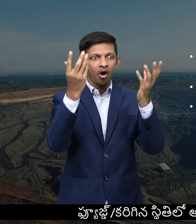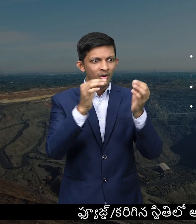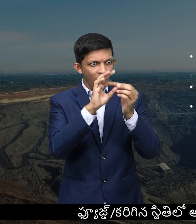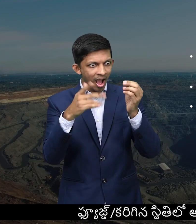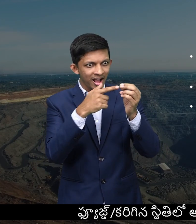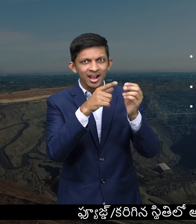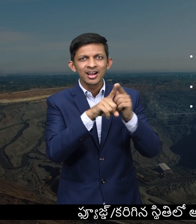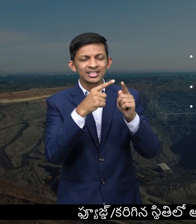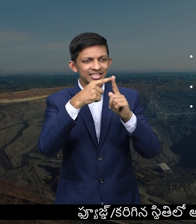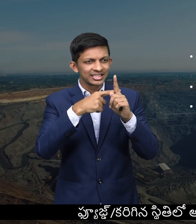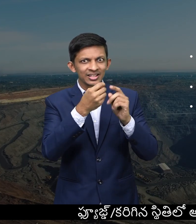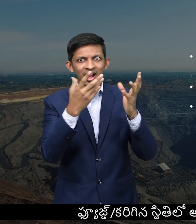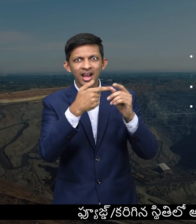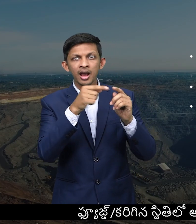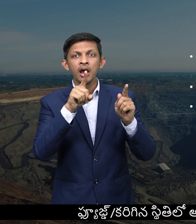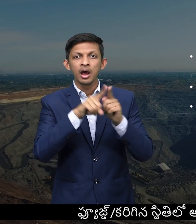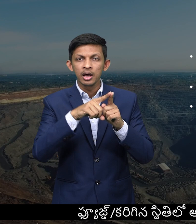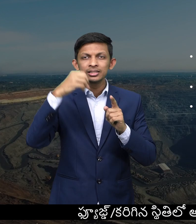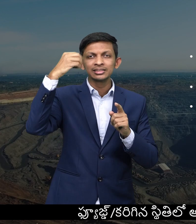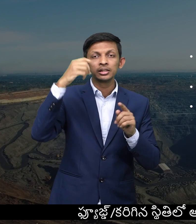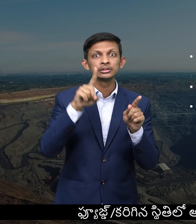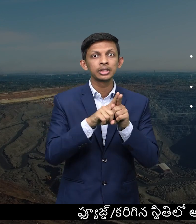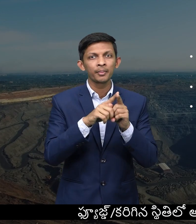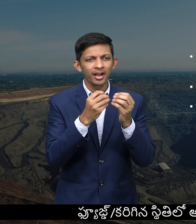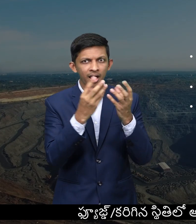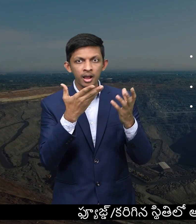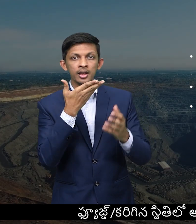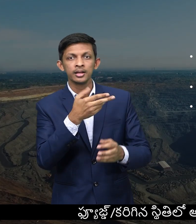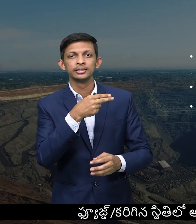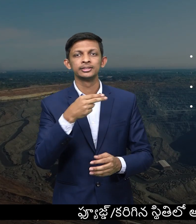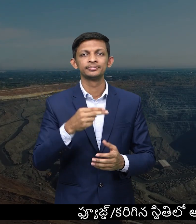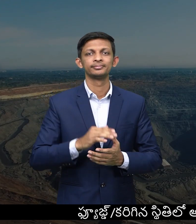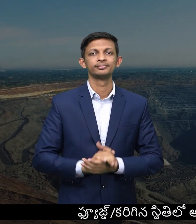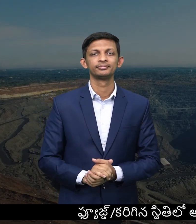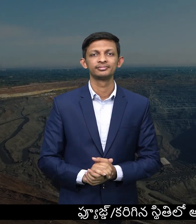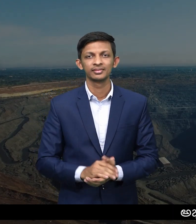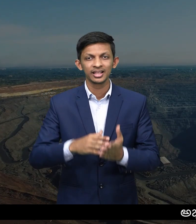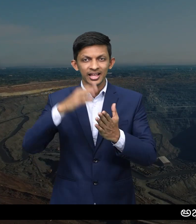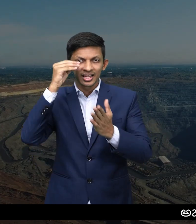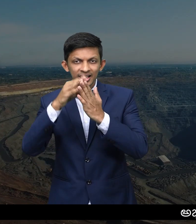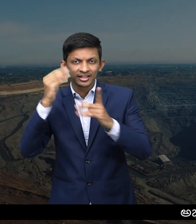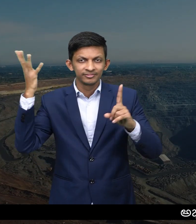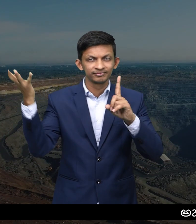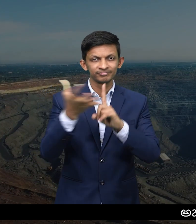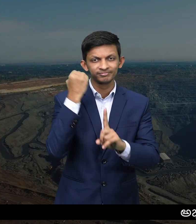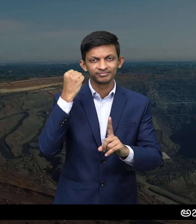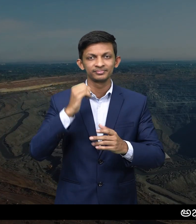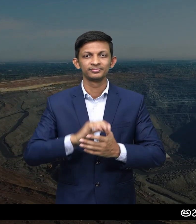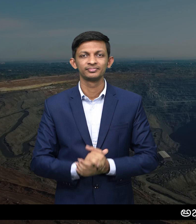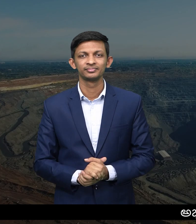ఫ్యూజ్డ్ లేదా కరిగిన స్థితిలో అవి విద్యుత్తును నిర్వహించగలవు. అభ్యాస